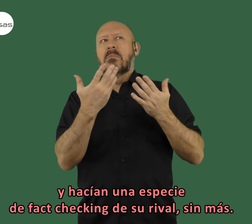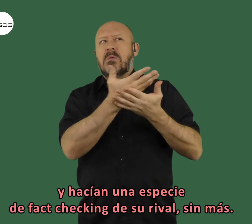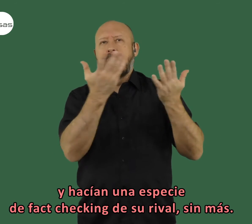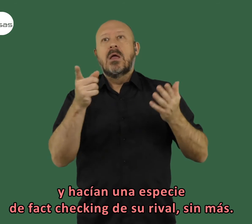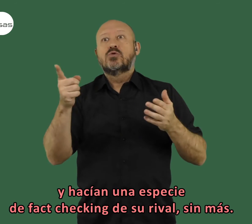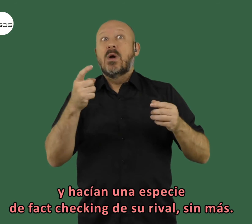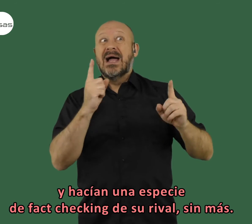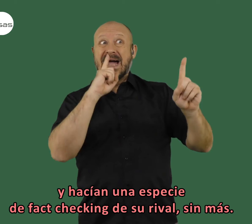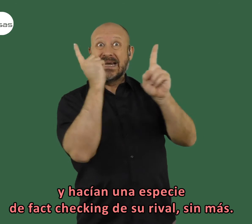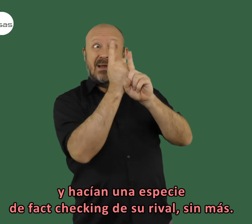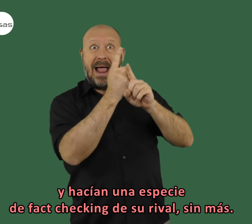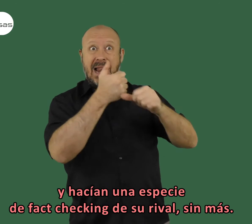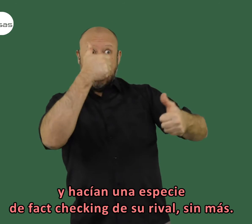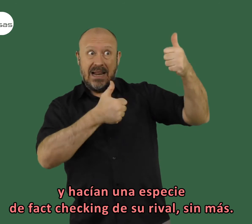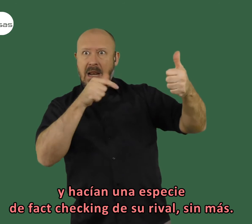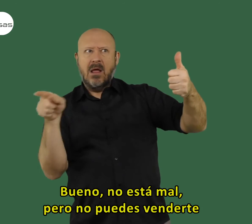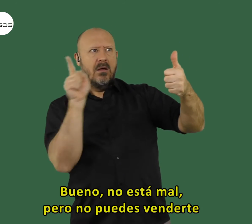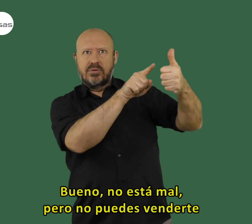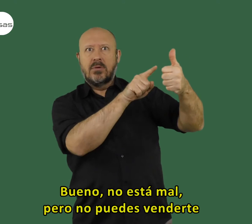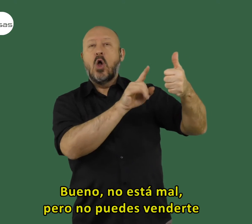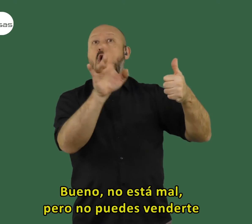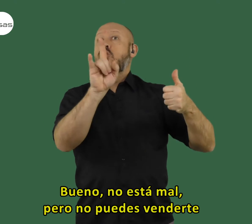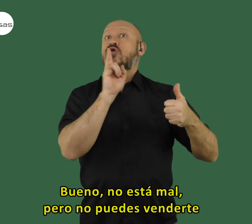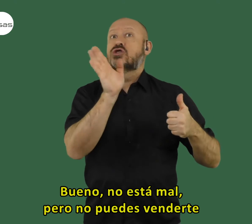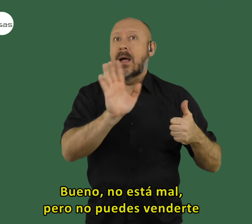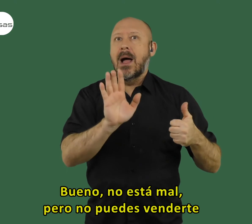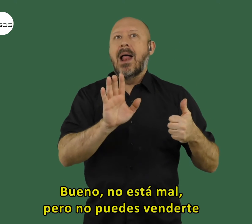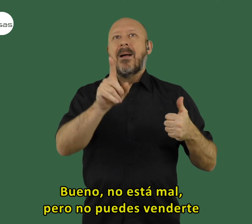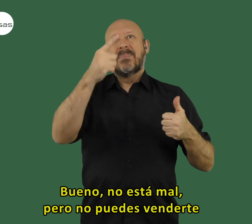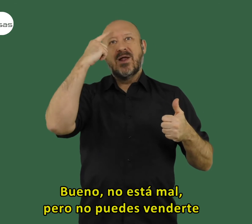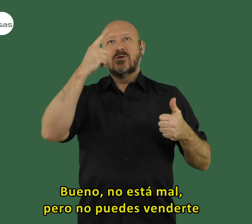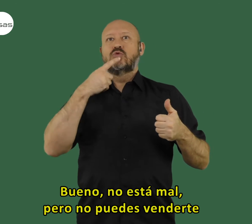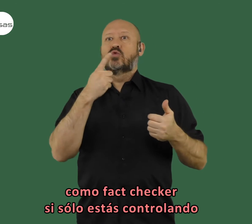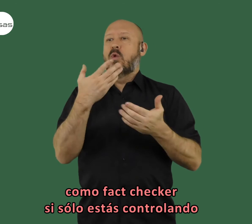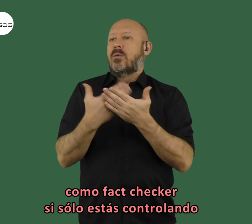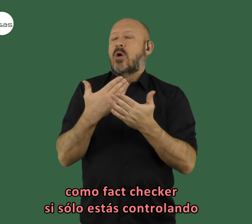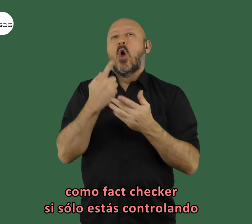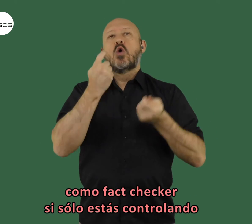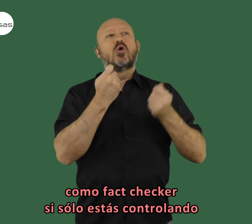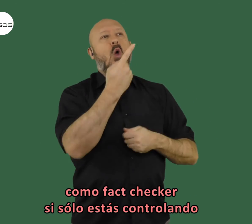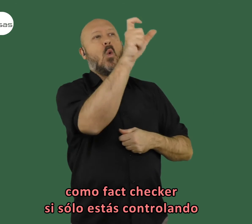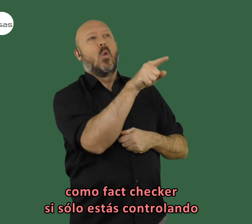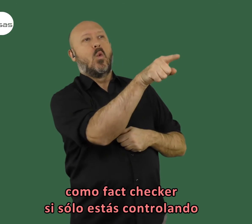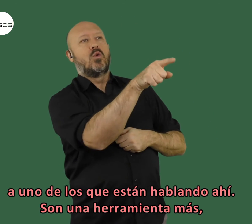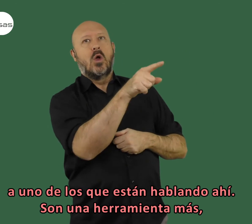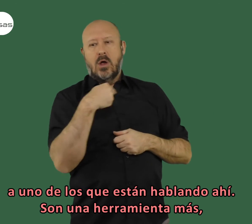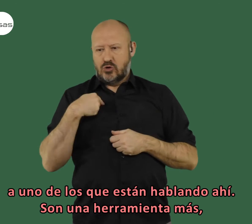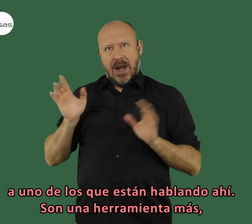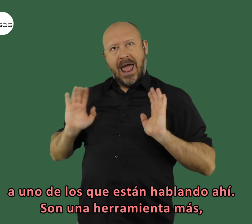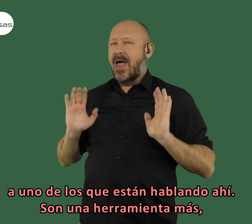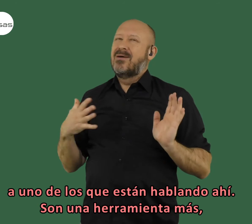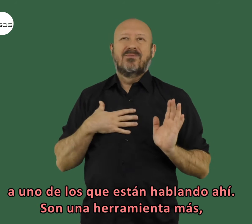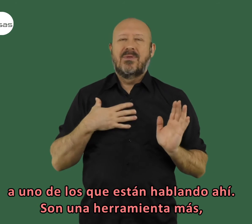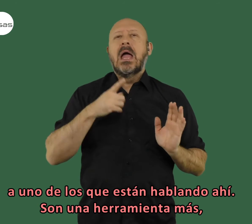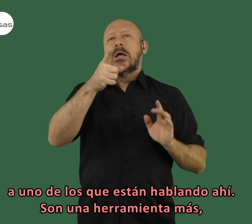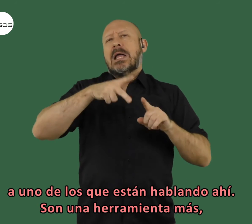una especie de fact-checking de su rival, sin más. Bueno, no está mal, pero no puedes venderte como fact-checker si solo estás controlando a uno de los que están hablando